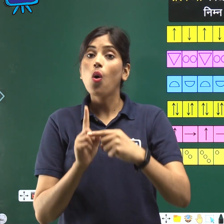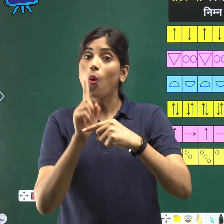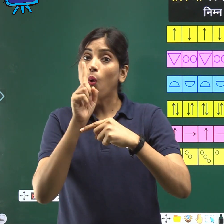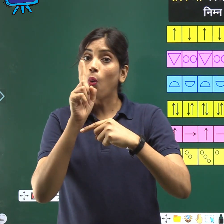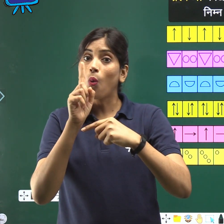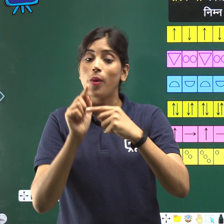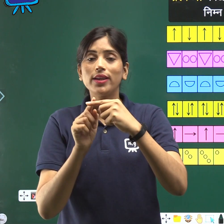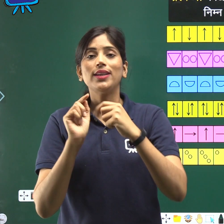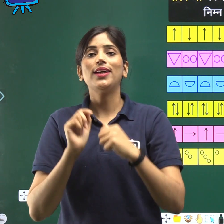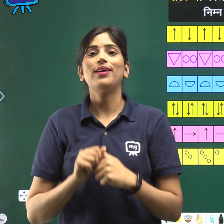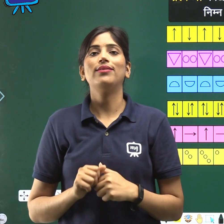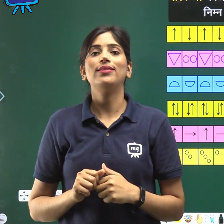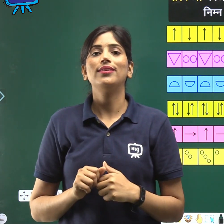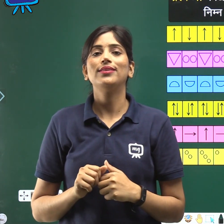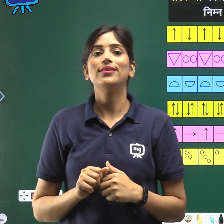की तरफ,